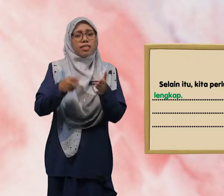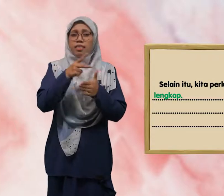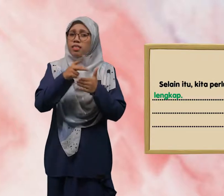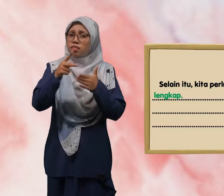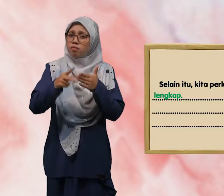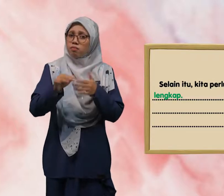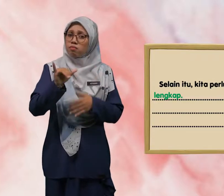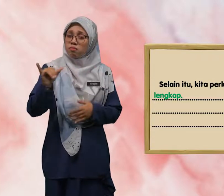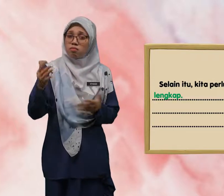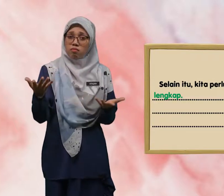kesannya